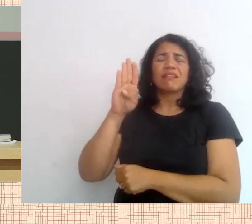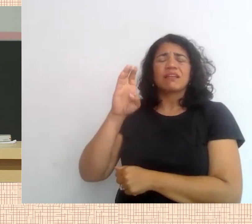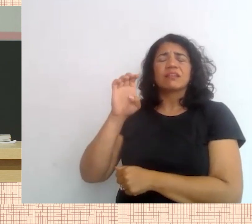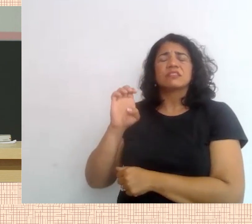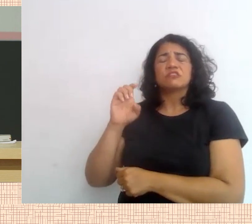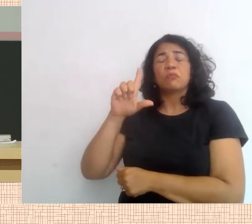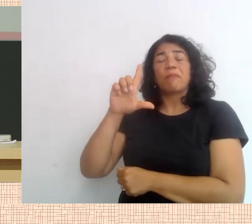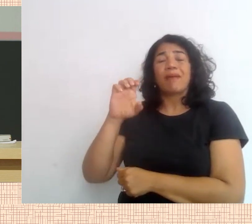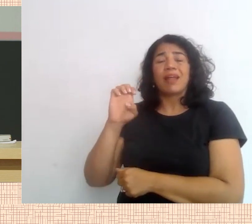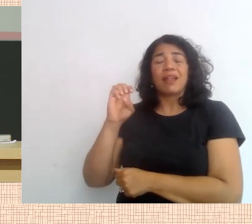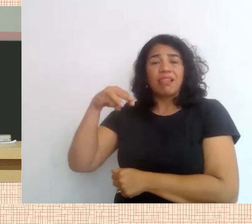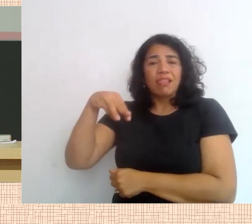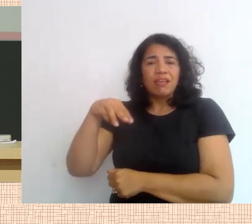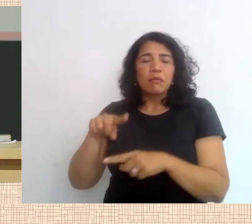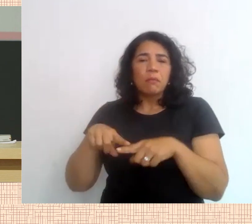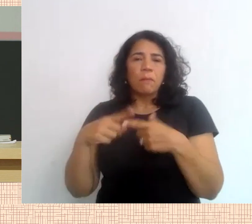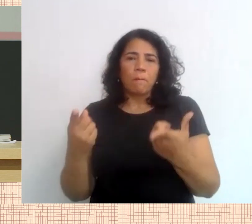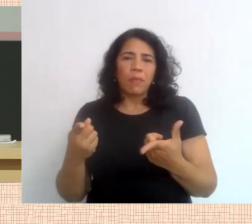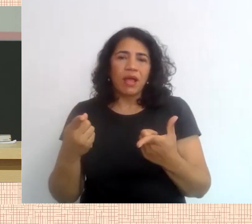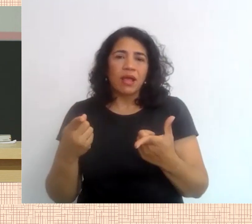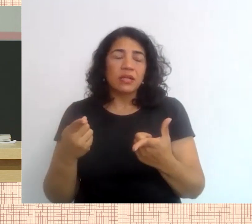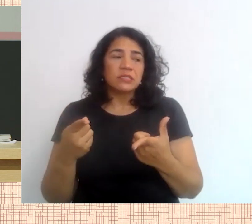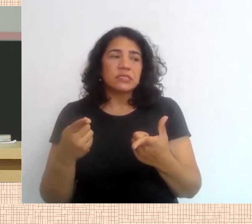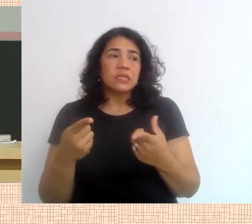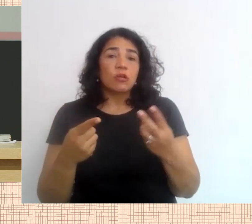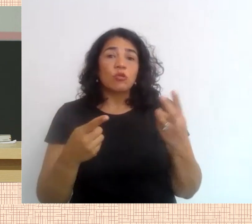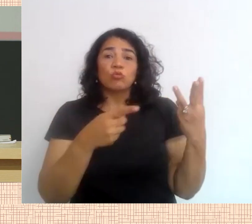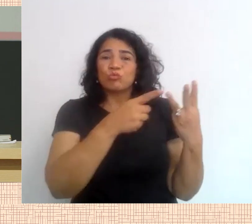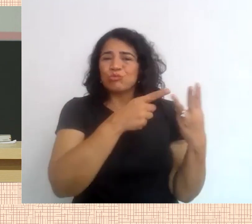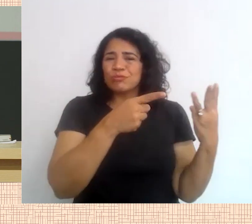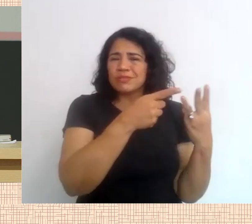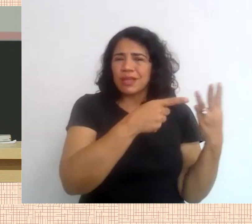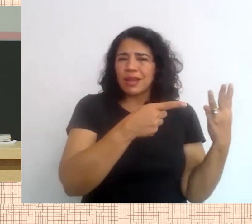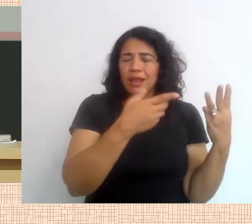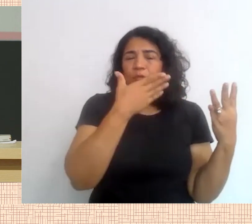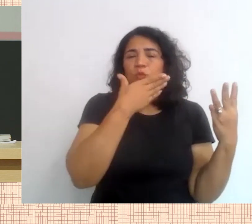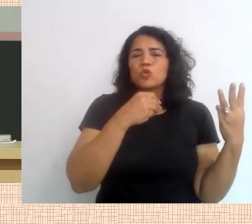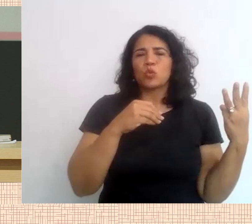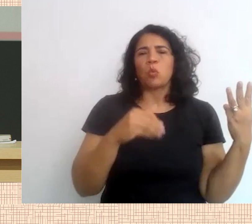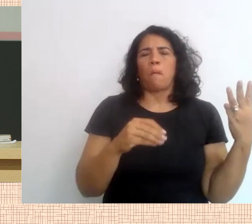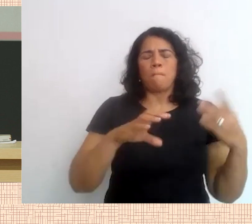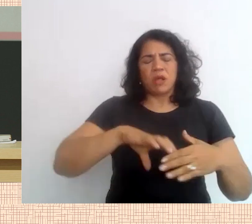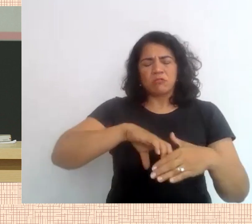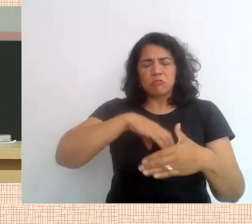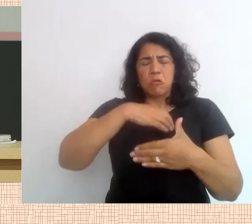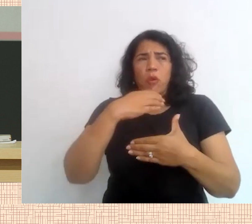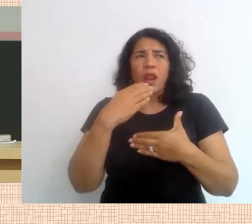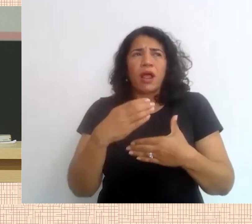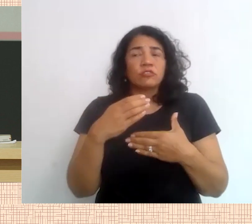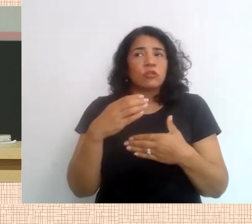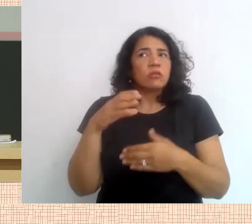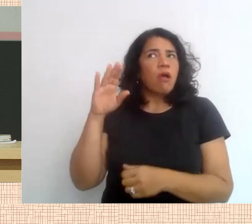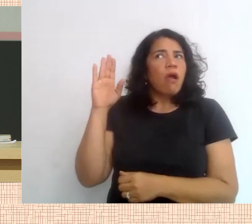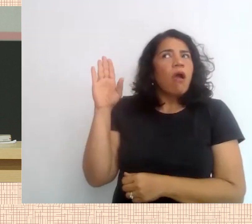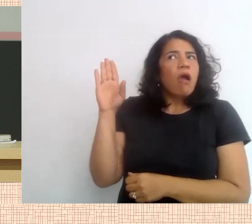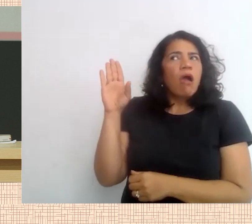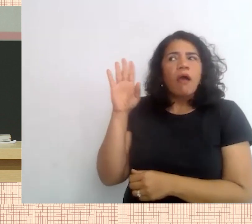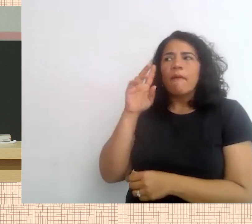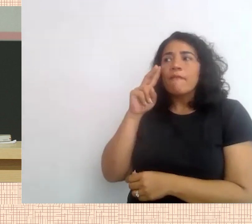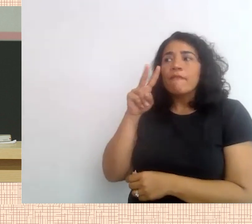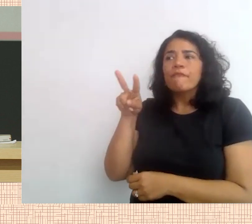ele suspirar, arriscaram o seu pescoço e foram pegar essa água. Irmãos,